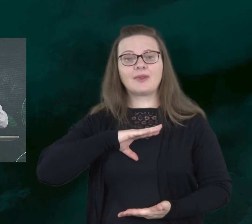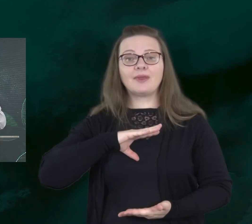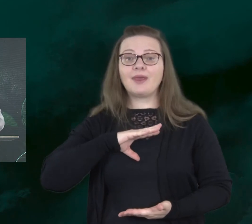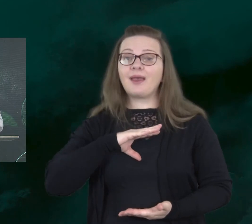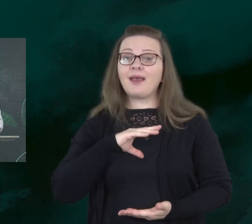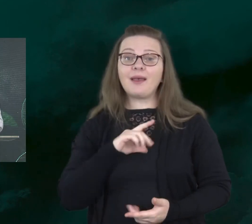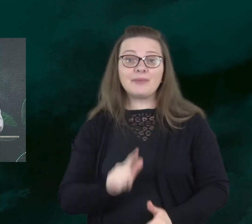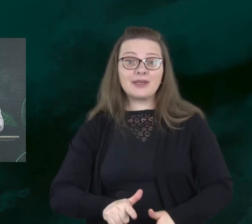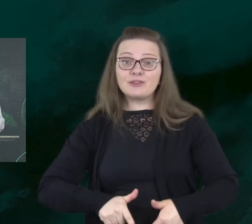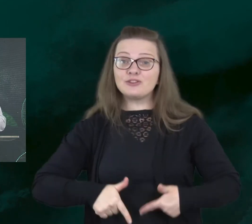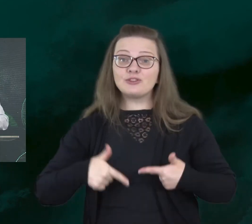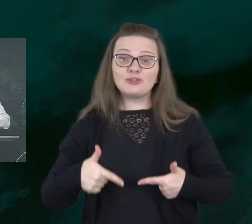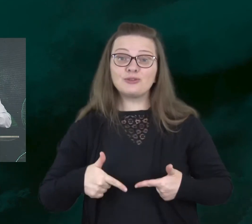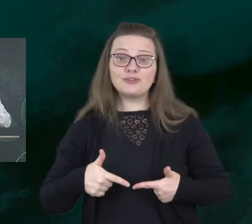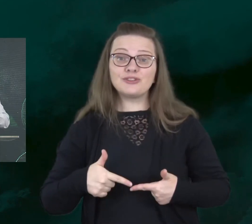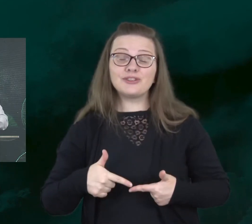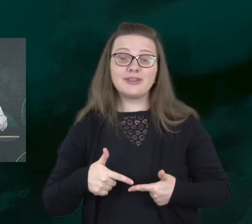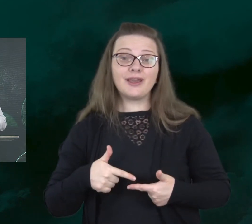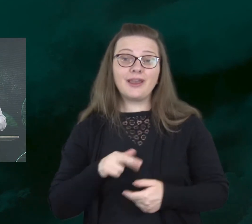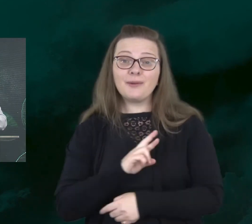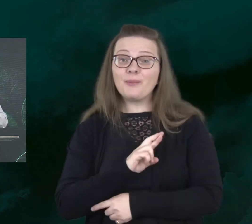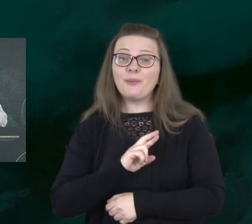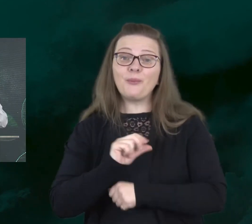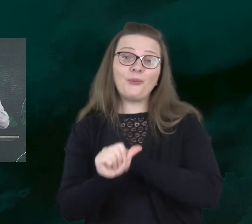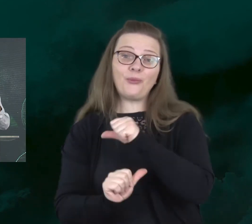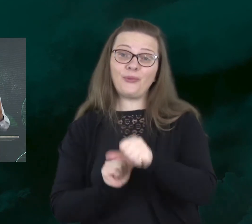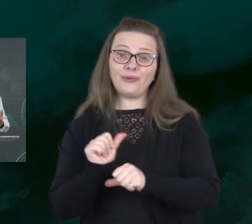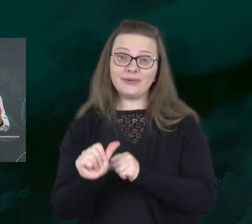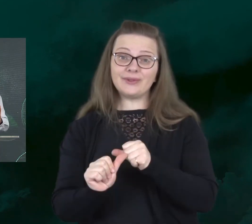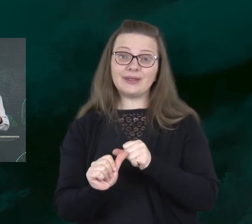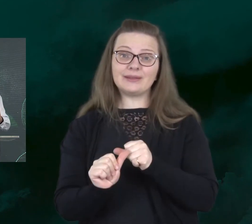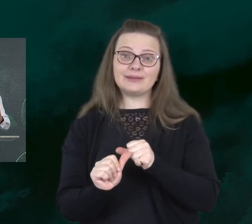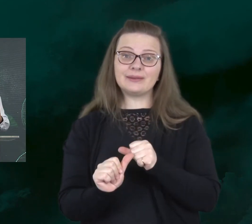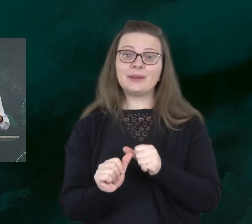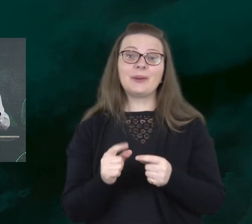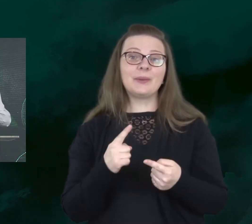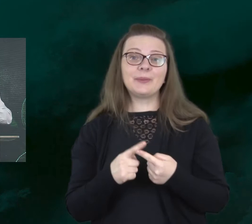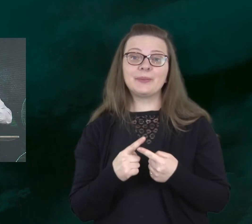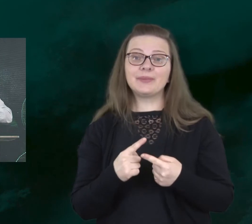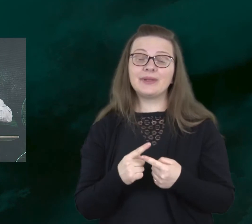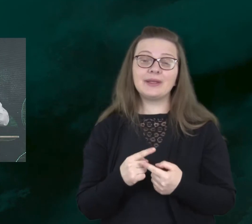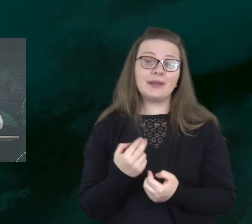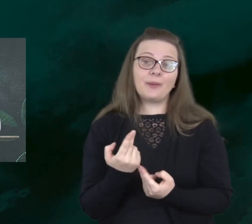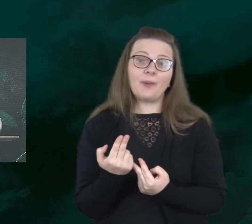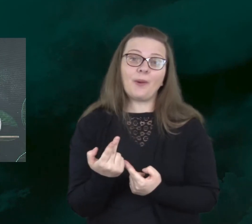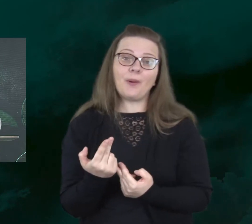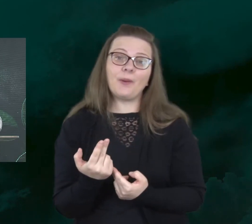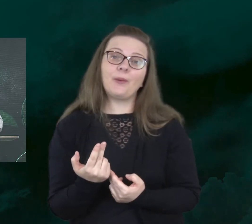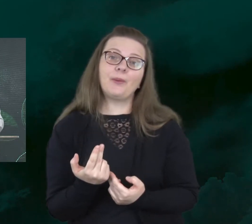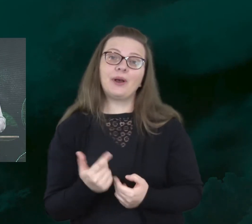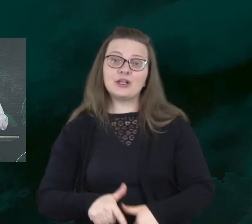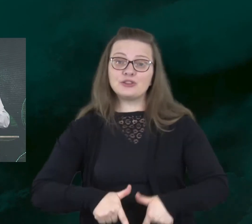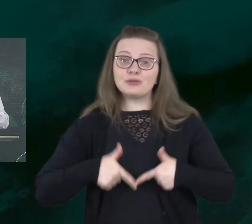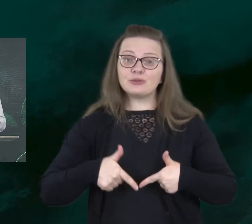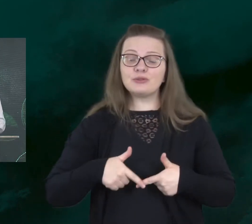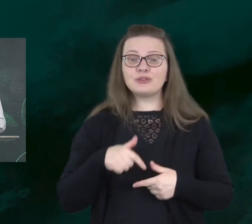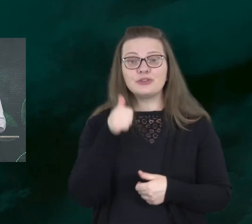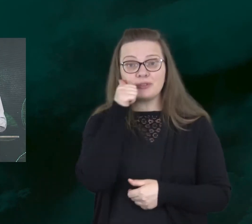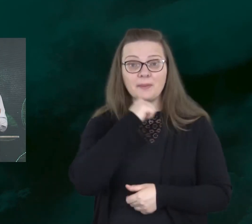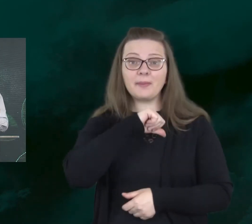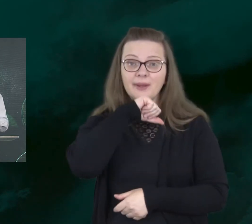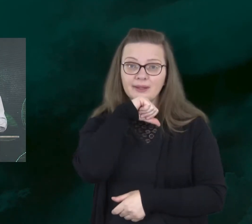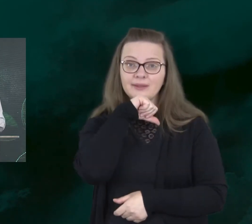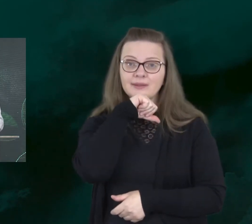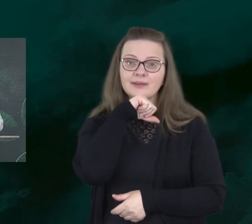uma mãe, uma moça que nunca foi mãe, ela tem uma atitude. Mas um